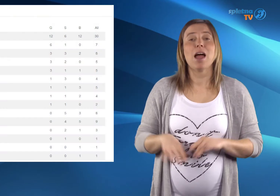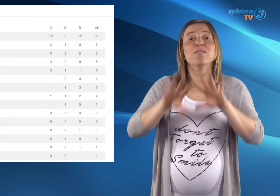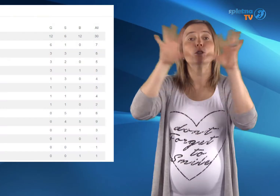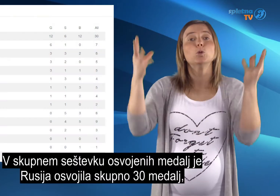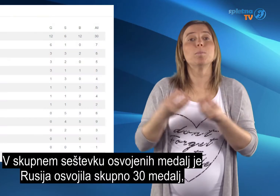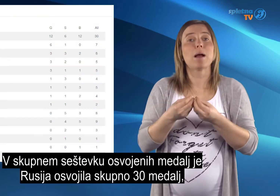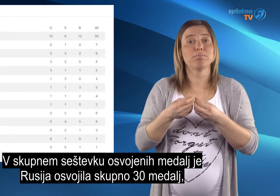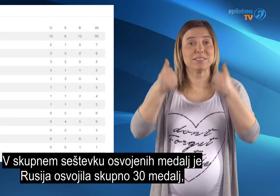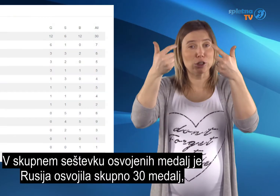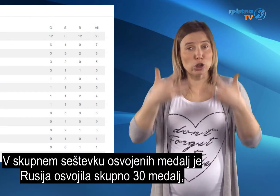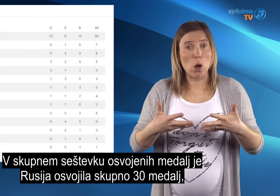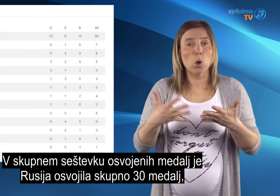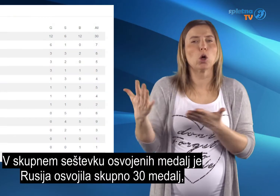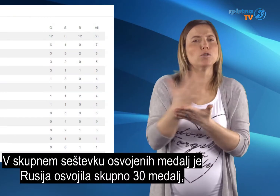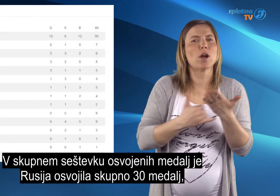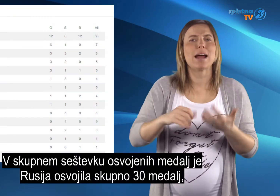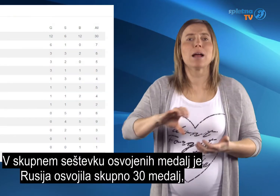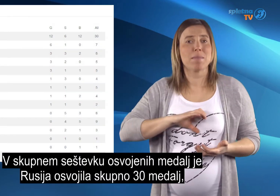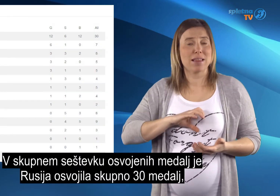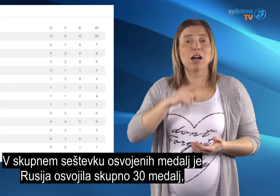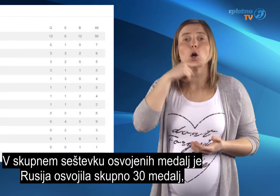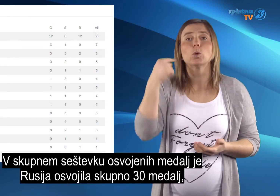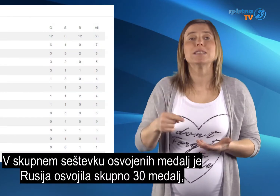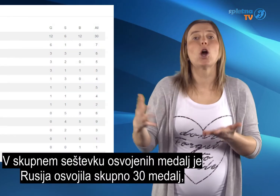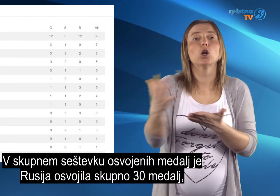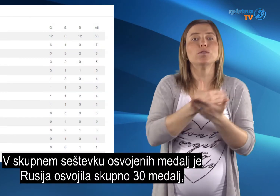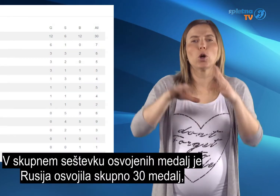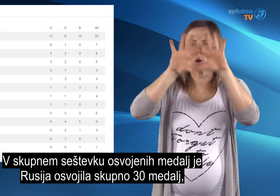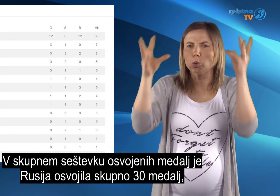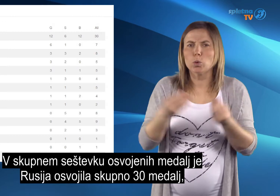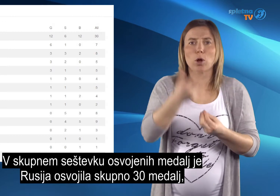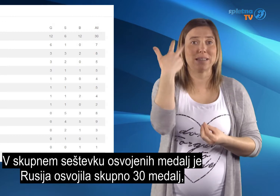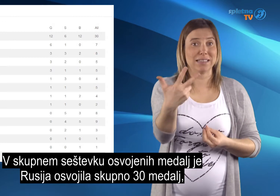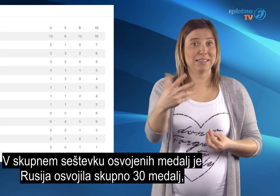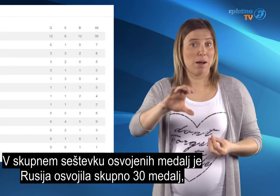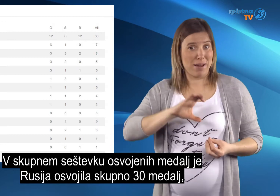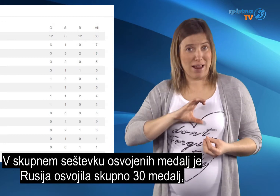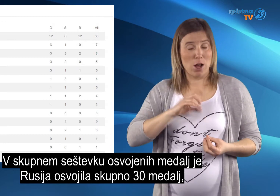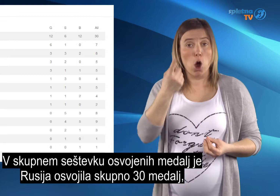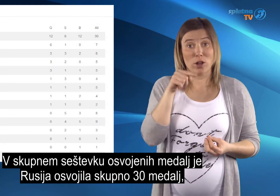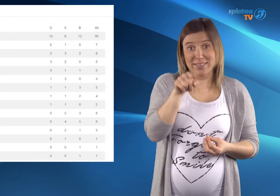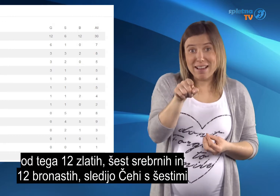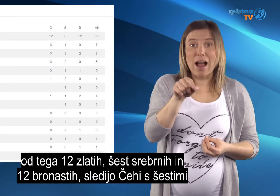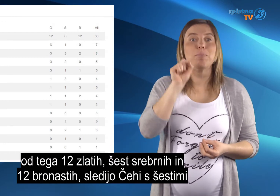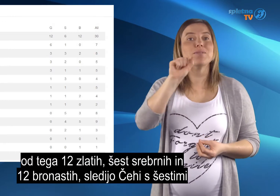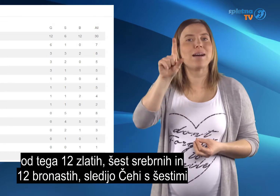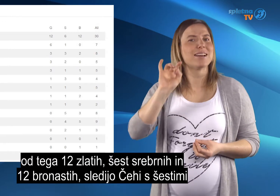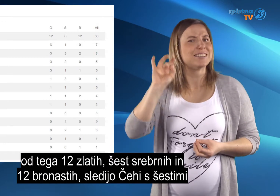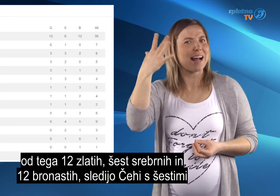V skupnem seštevku osvojenih medalj je Rusija osvojila skupno 30 medalj, od tega 12 zlatih, 6 srebrnih